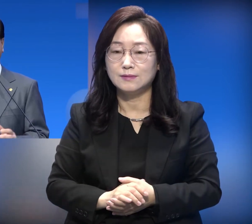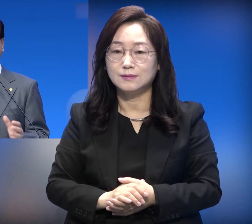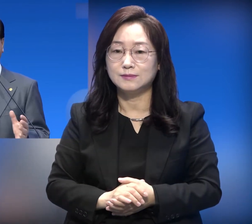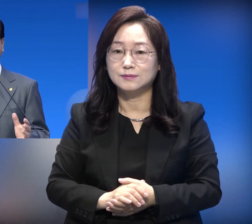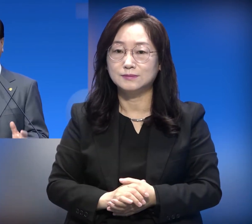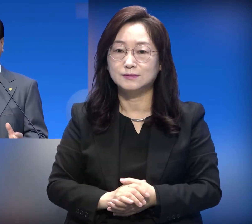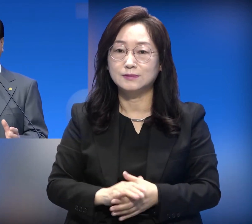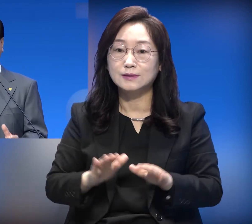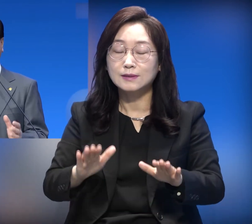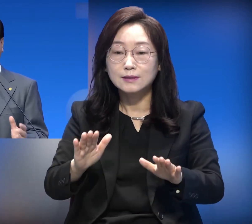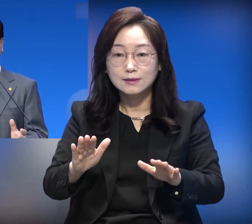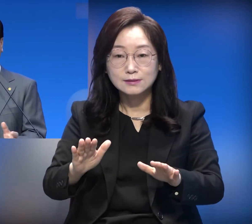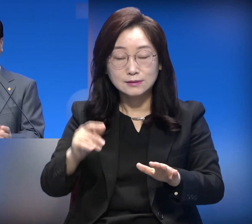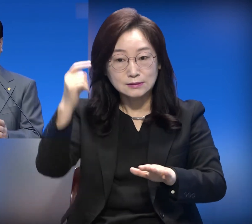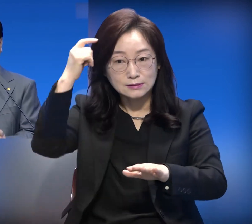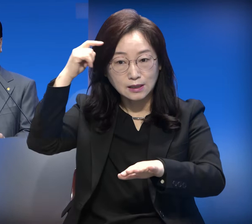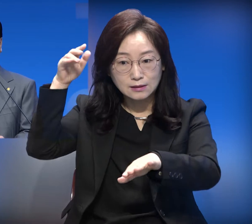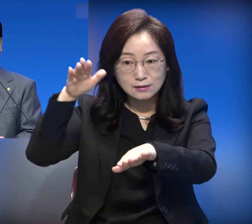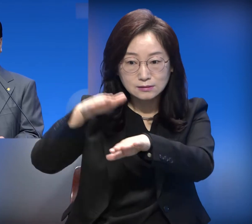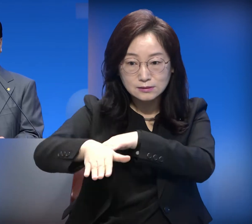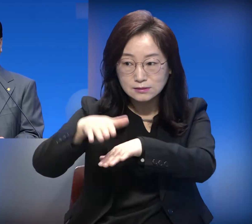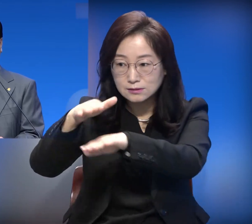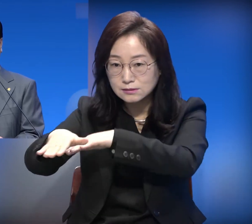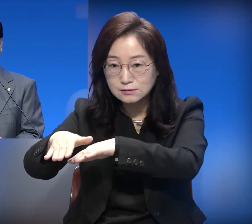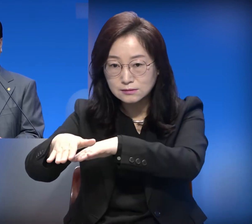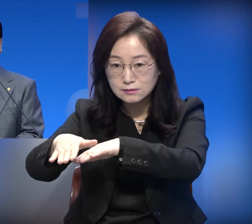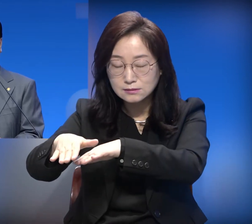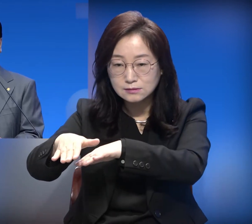그래서 의식 형식에 갇혀가지고 주저앉아 있는